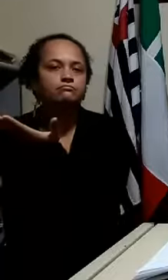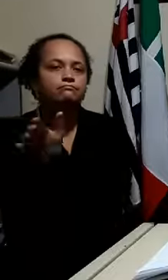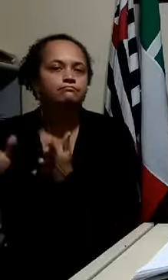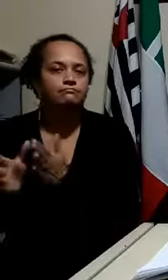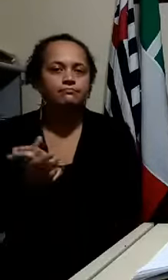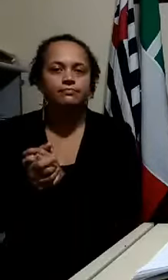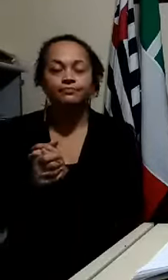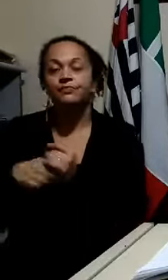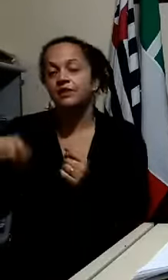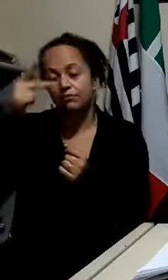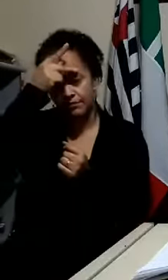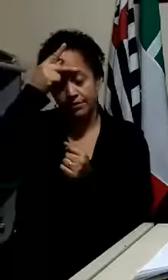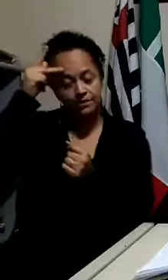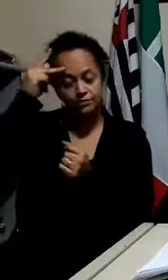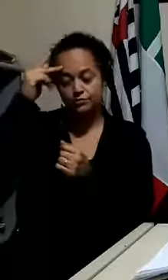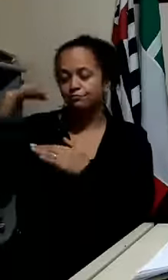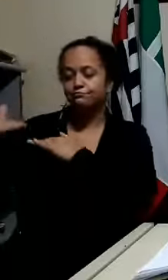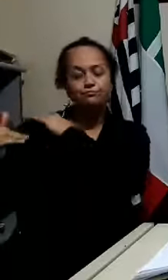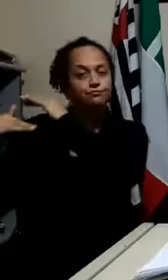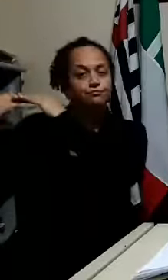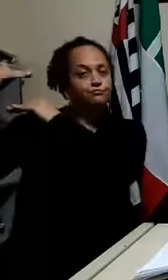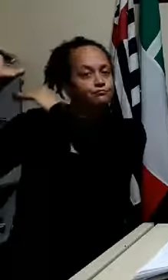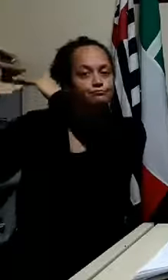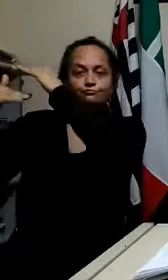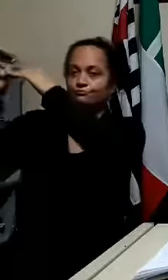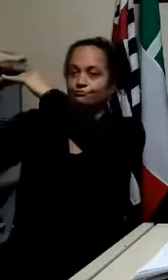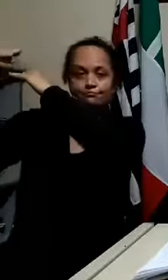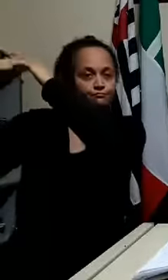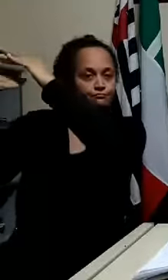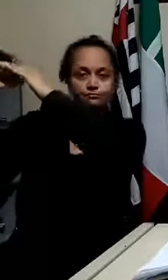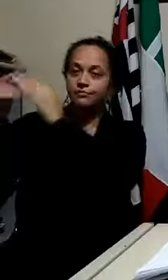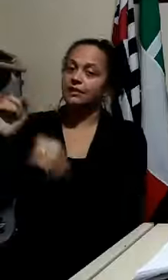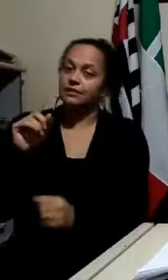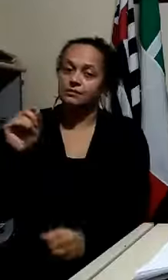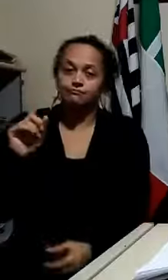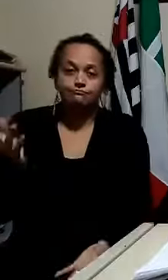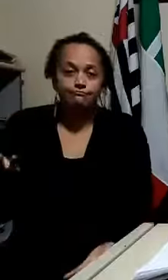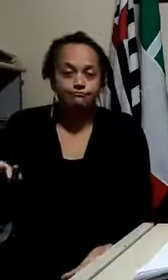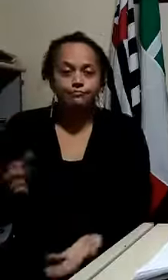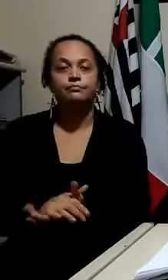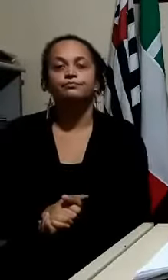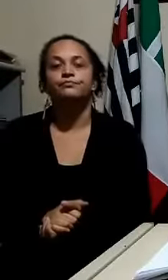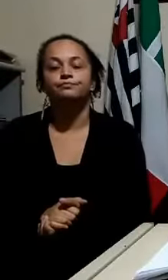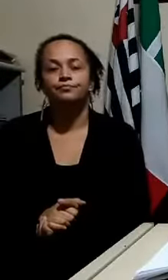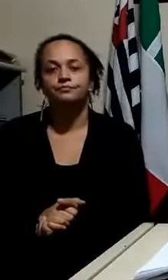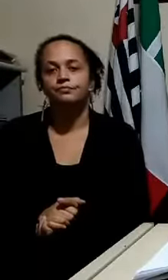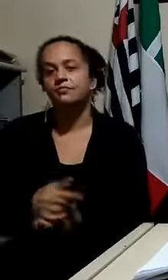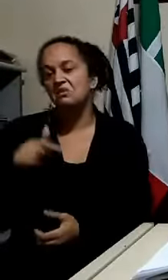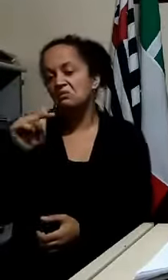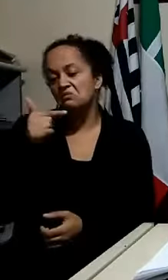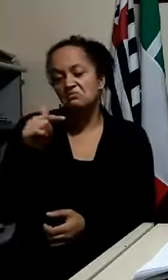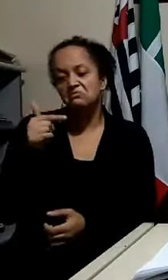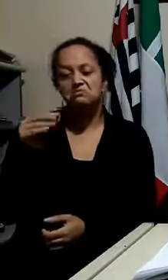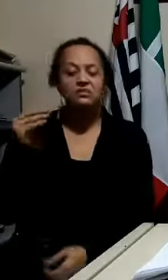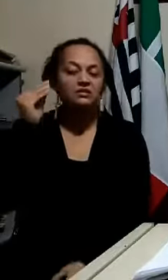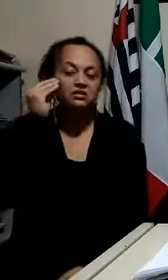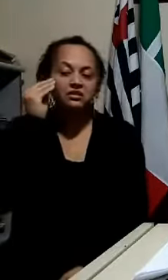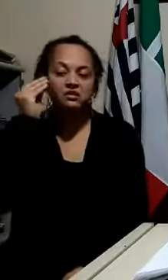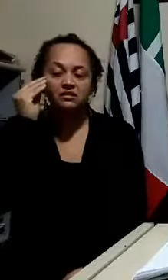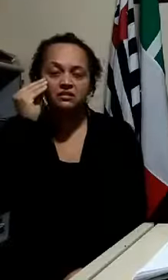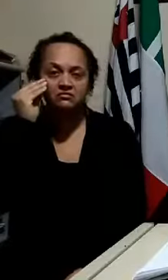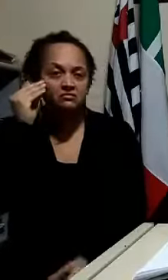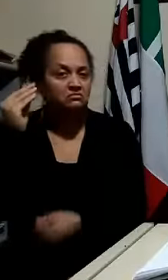não desenvolve um forte posicionamento de fé sobre a palavra. Ela não tem experiências